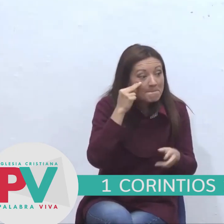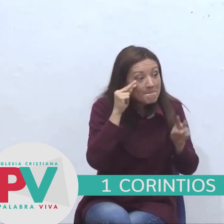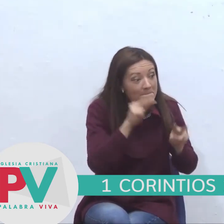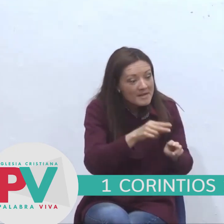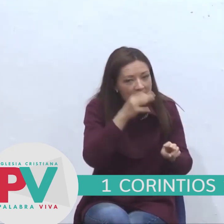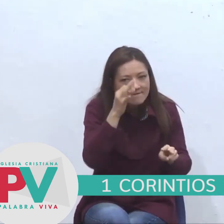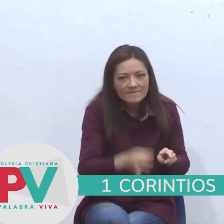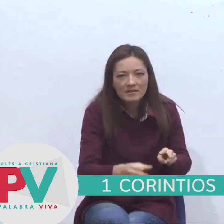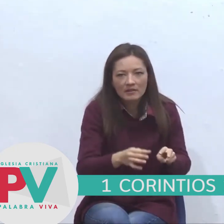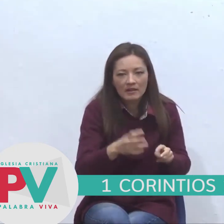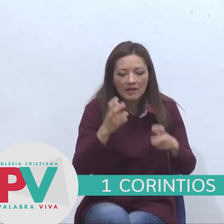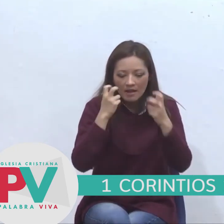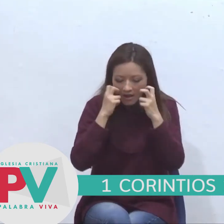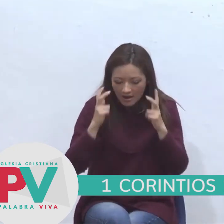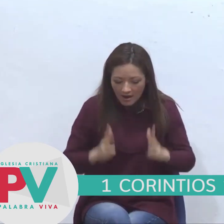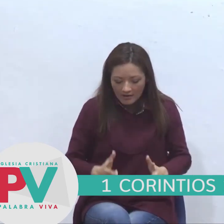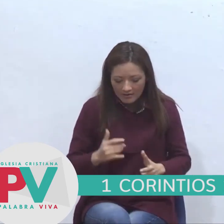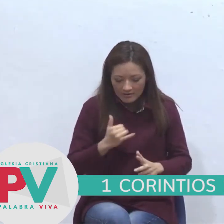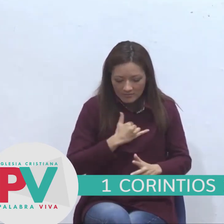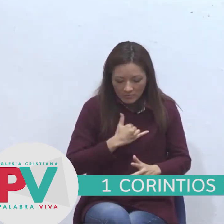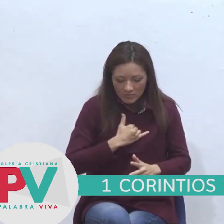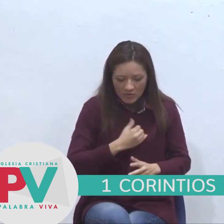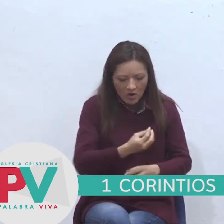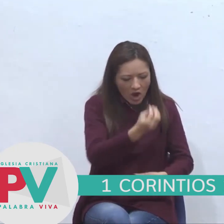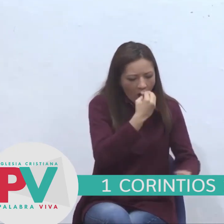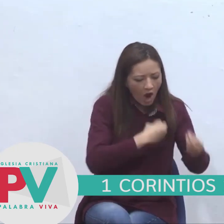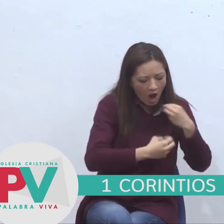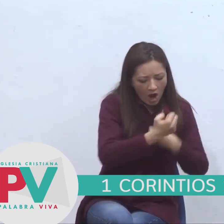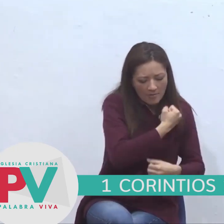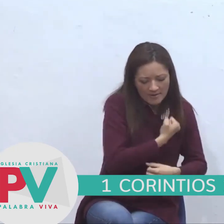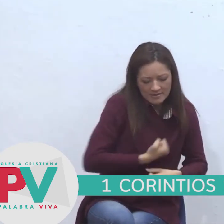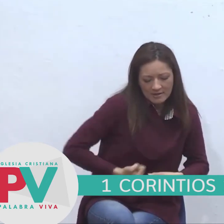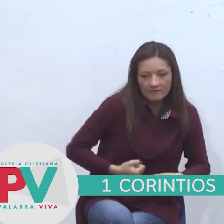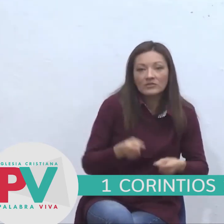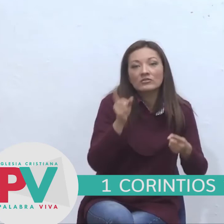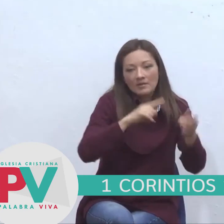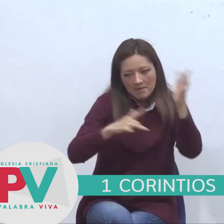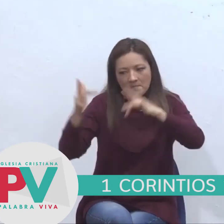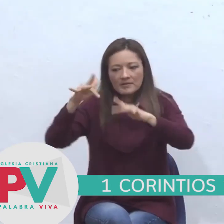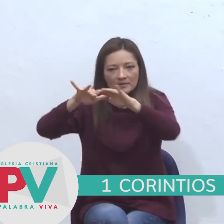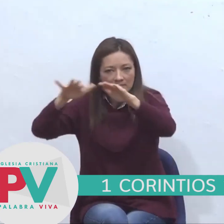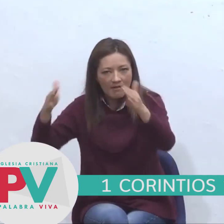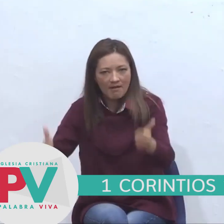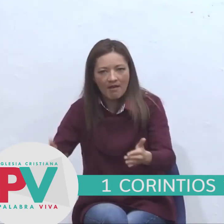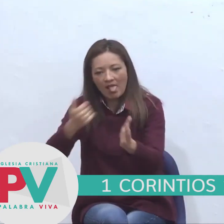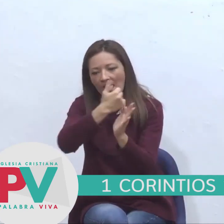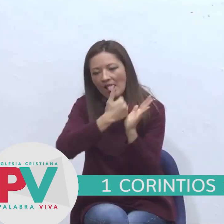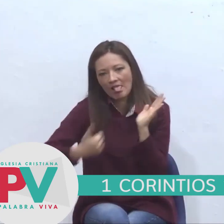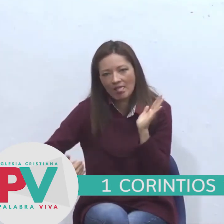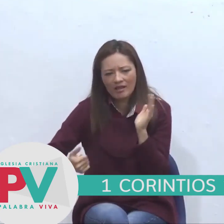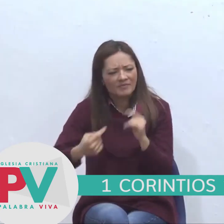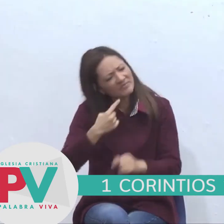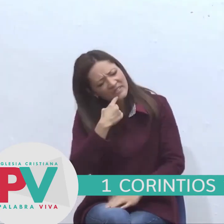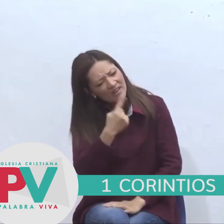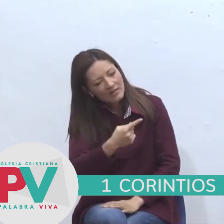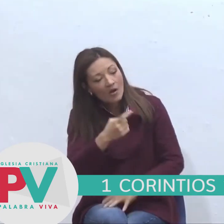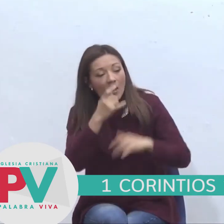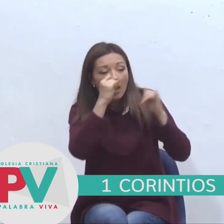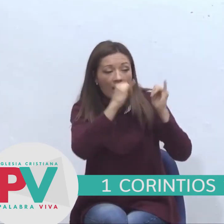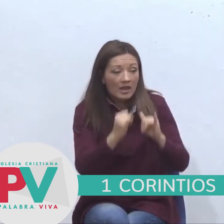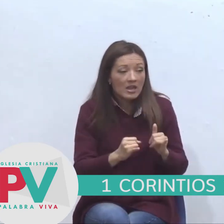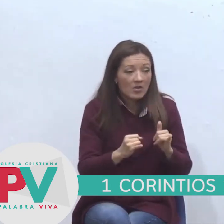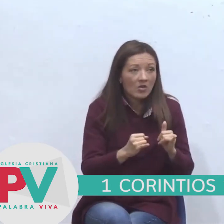carne, los que comen de los sacrificios no son partícipes del altar. ¿Qué digo pues? ¿Que el ídolo es